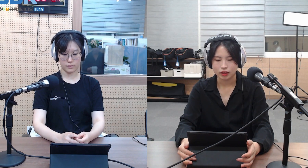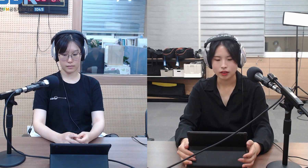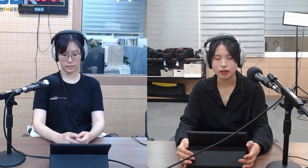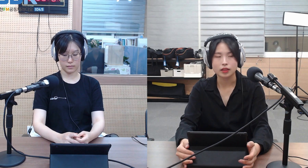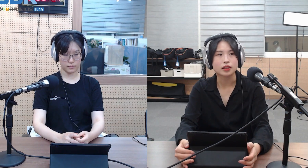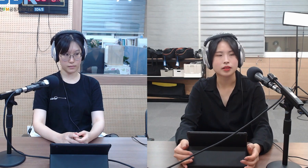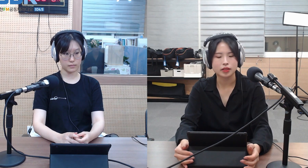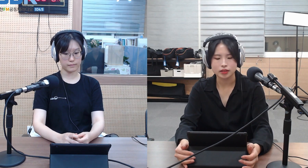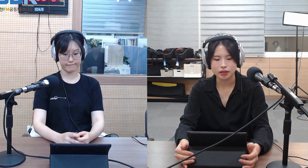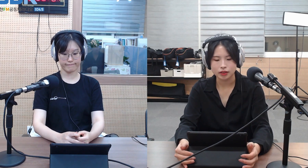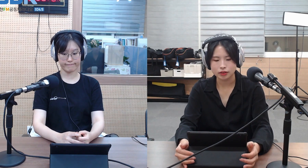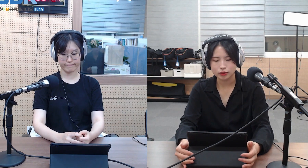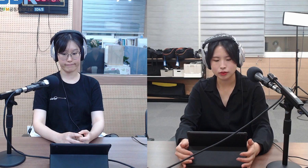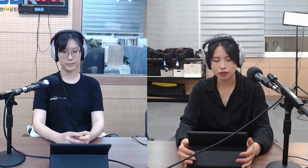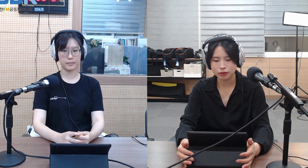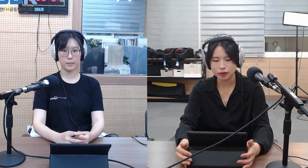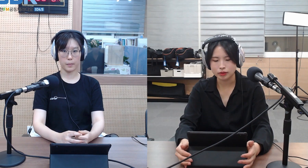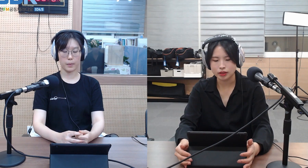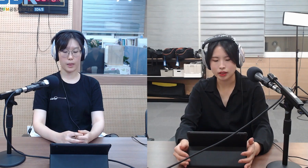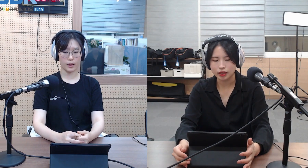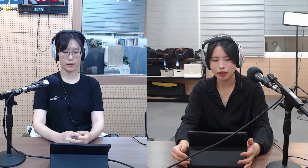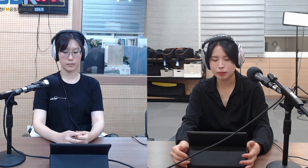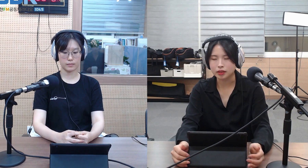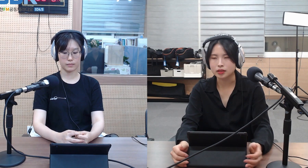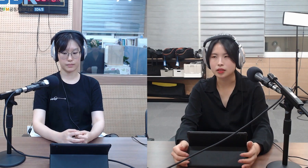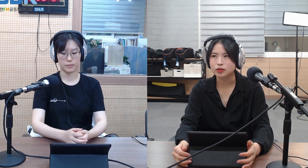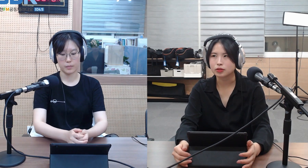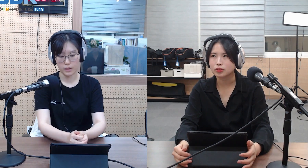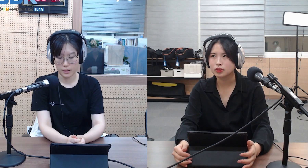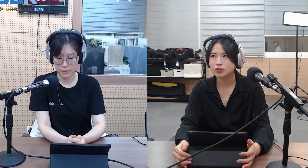네, 안녕하세요. 수어를 배웁시다의 박채율,